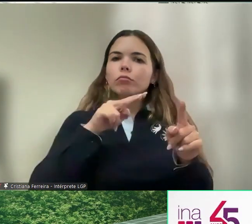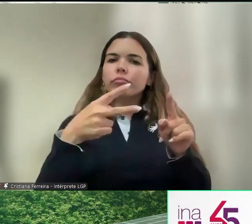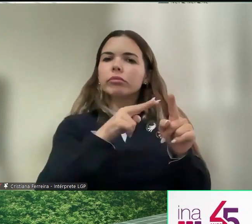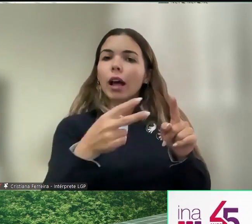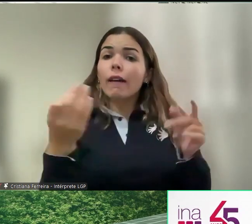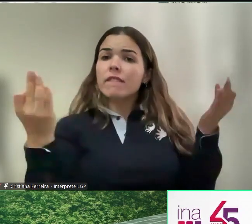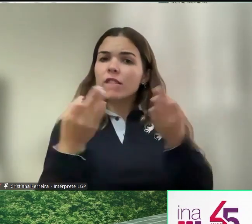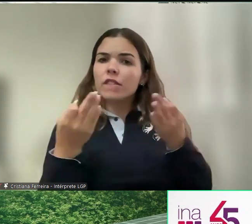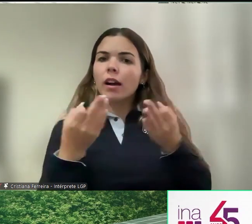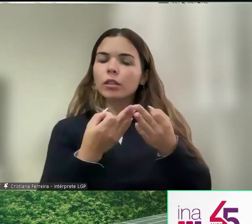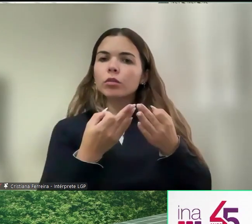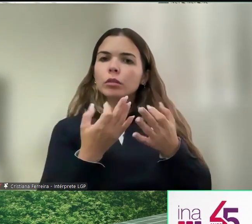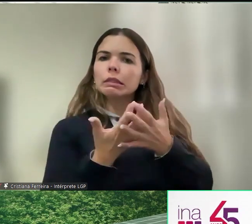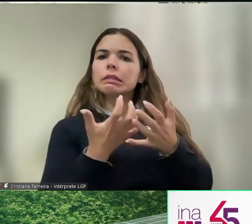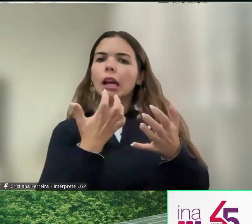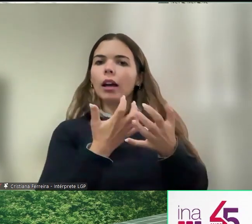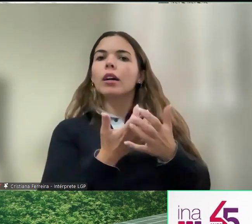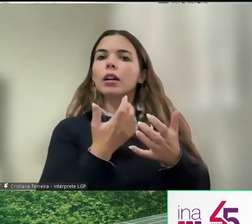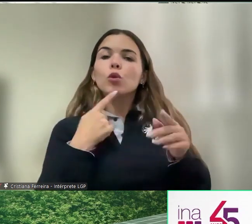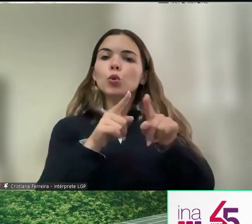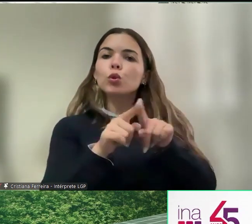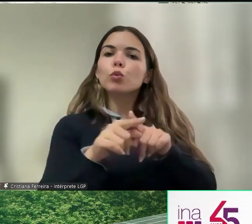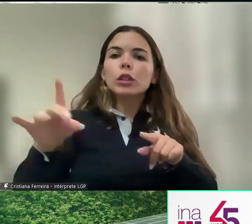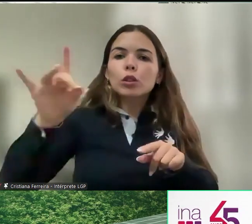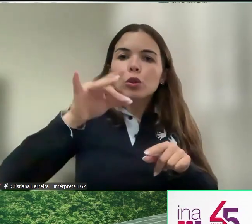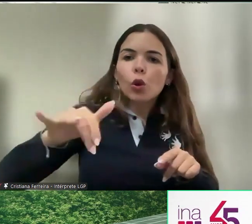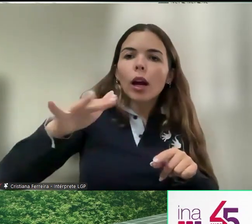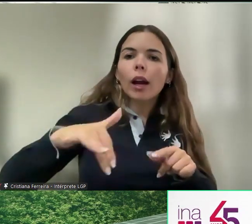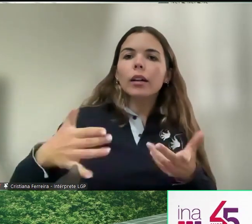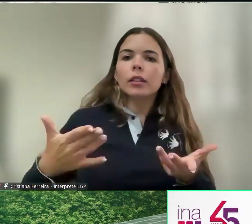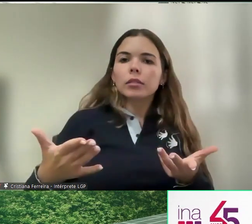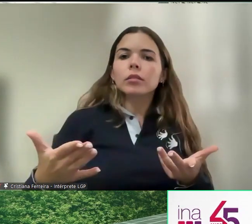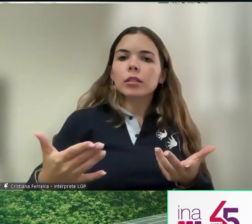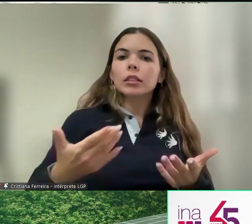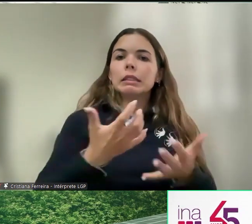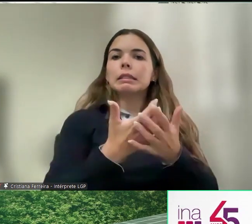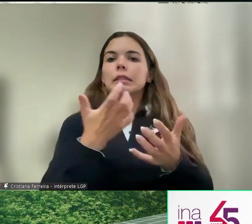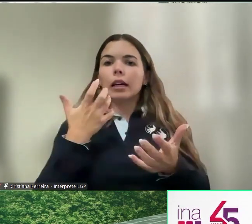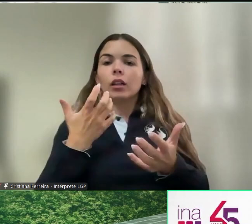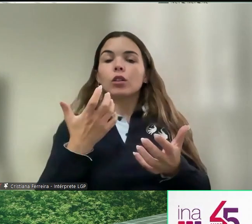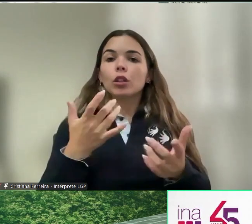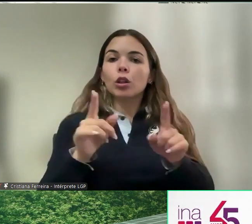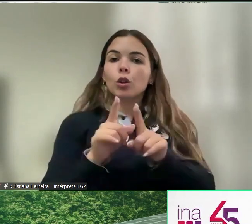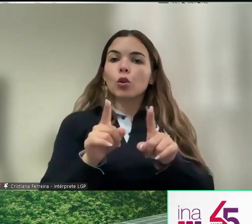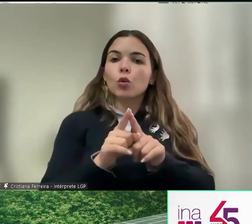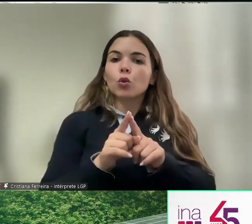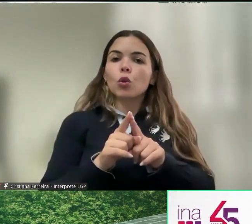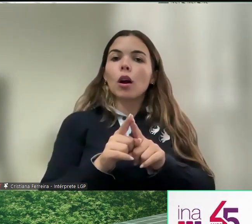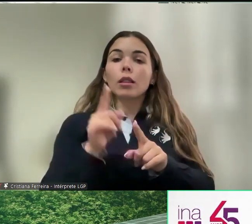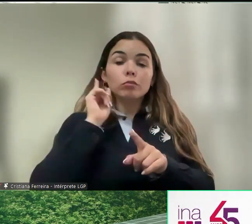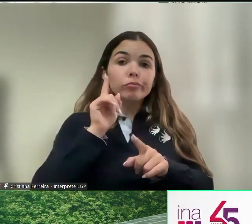facto um impacto nas políticas locais, não é? Há um impacto que no fundo que é mensurável, não